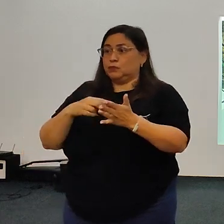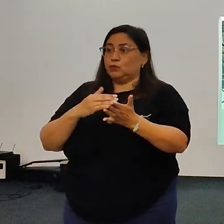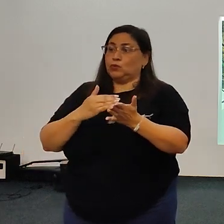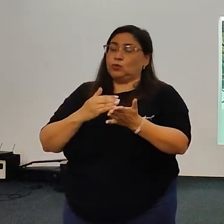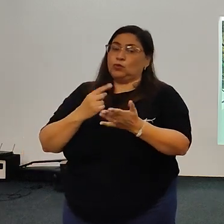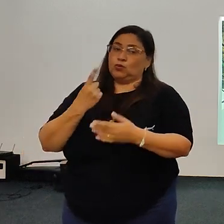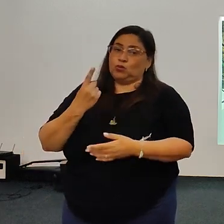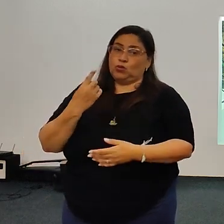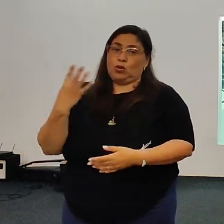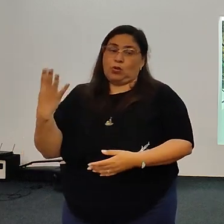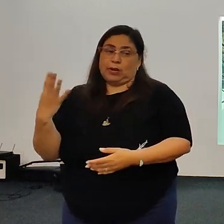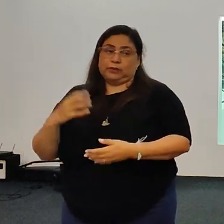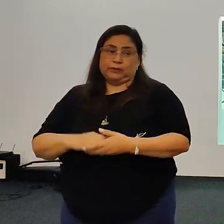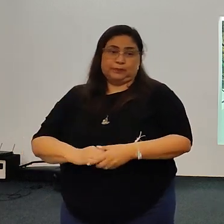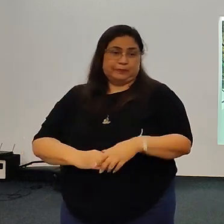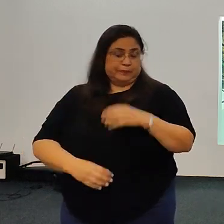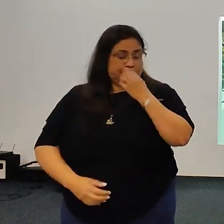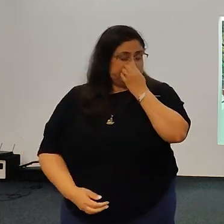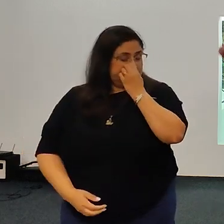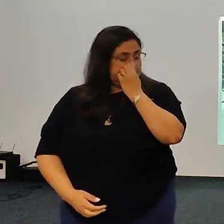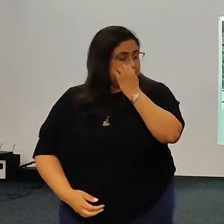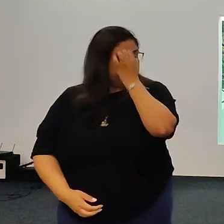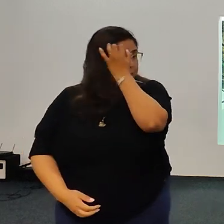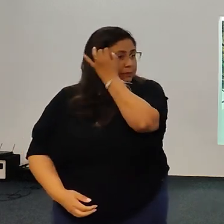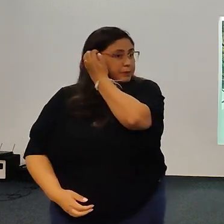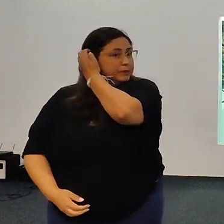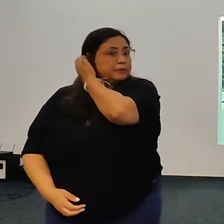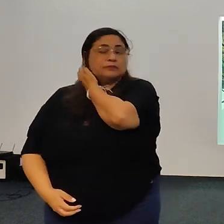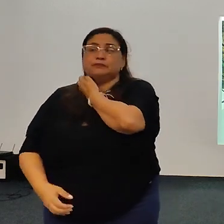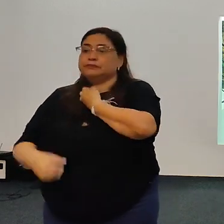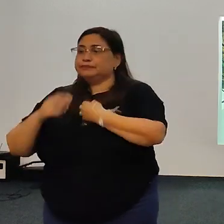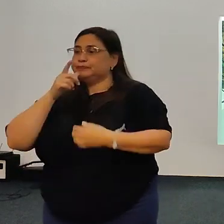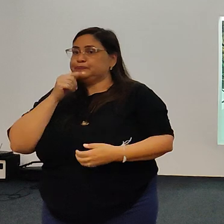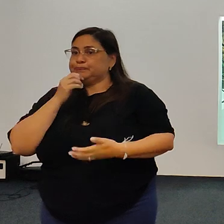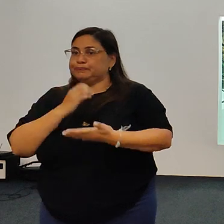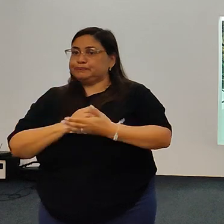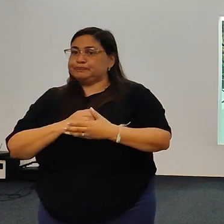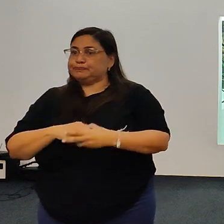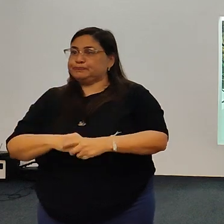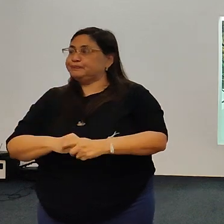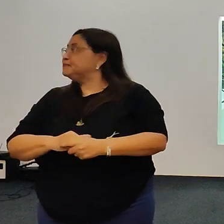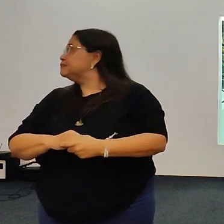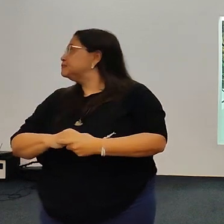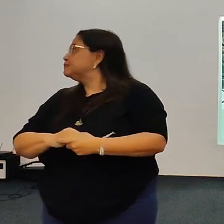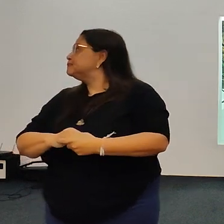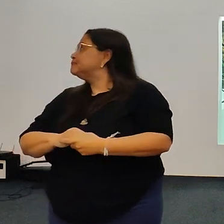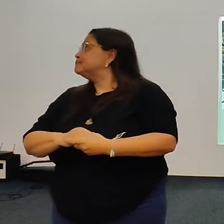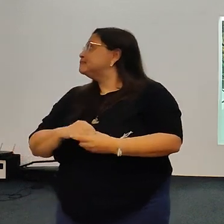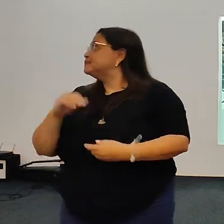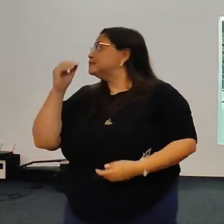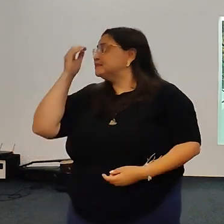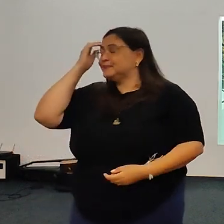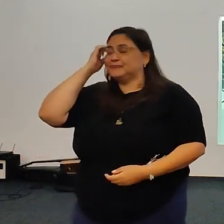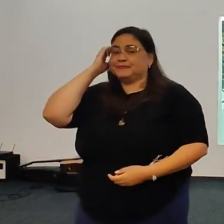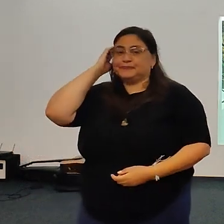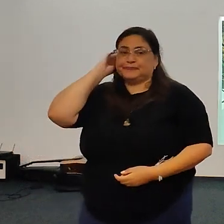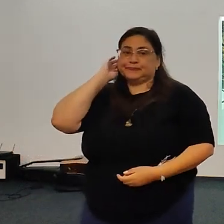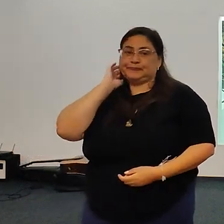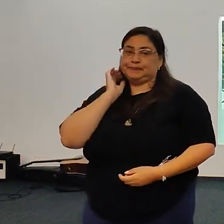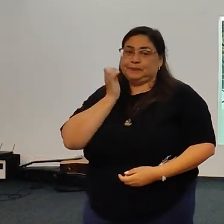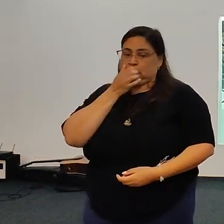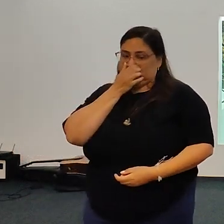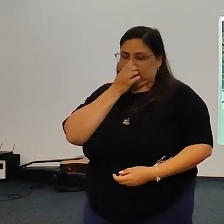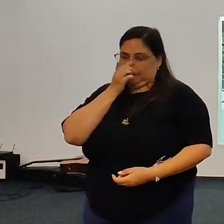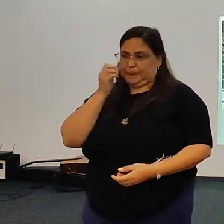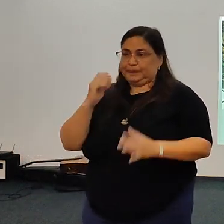4. Peço que os irmãos acompanhem comigo. Alguém pega um copo d'água para mim, por favor? Deus abençoe.